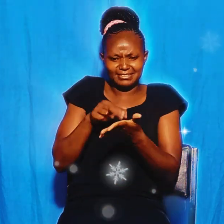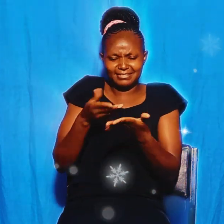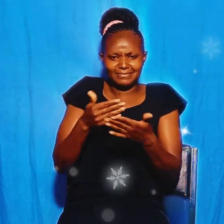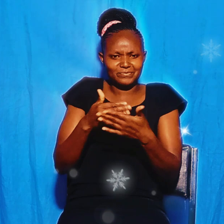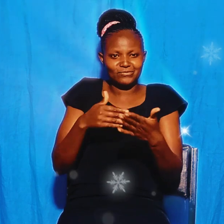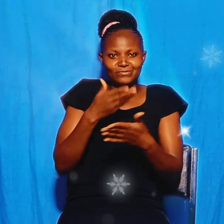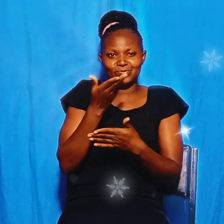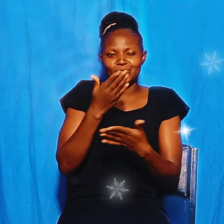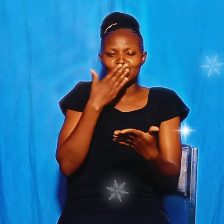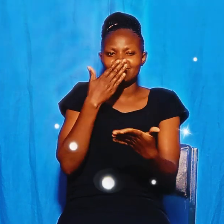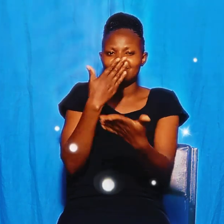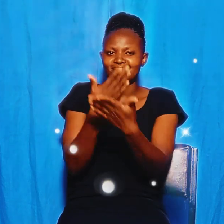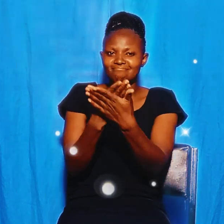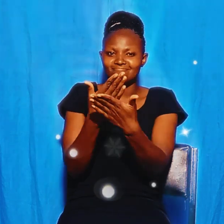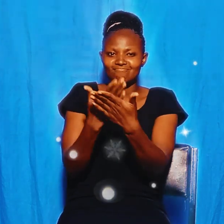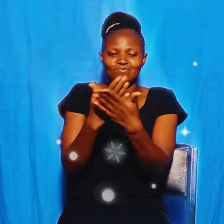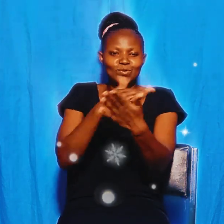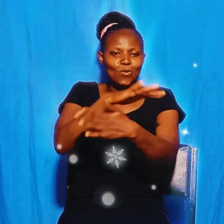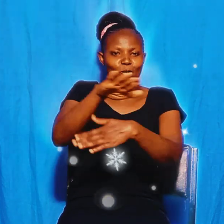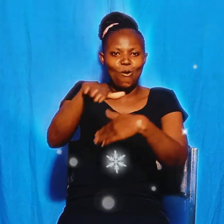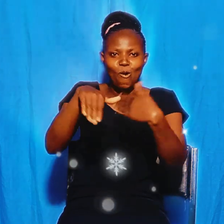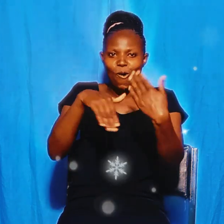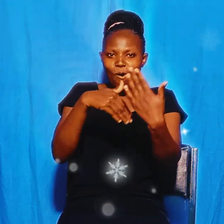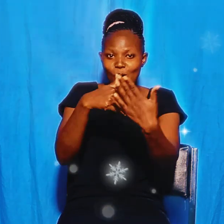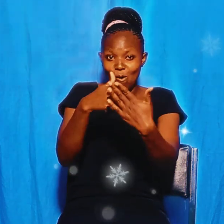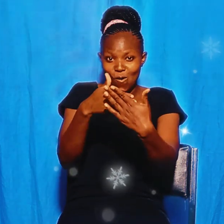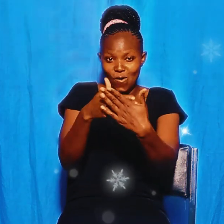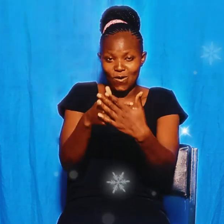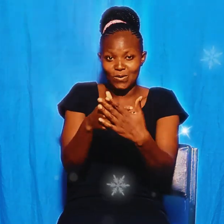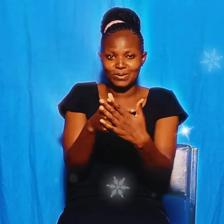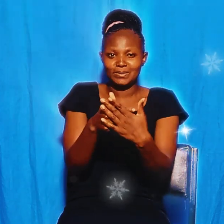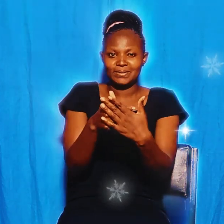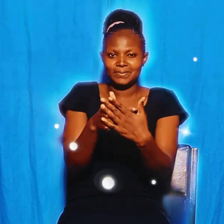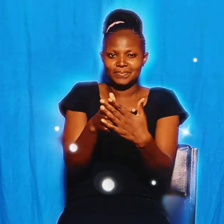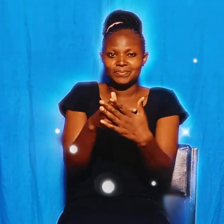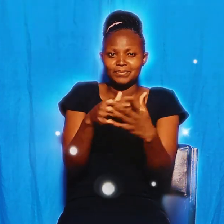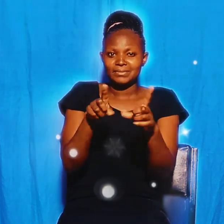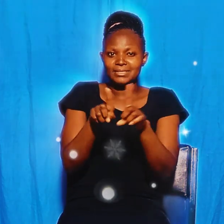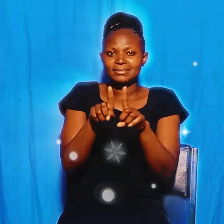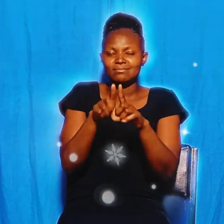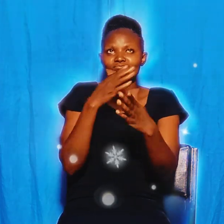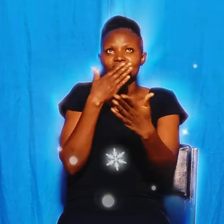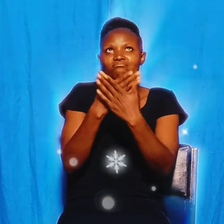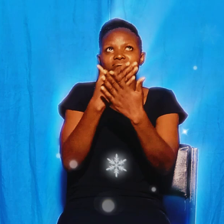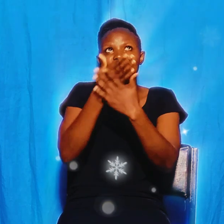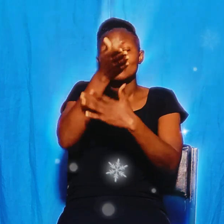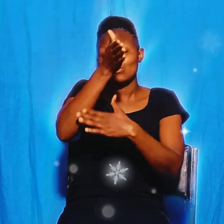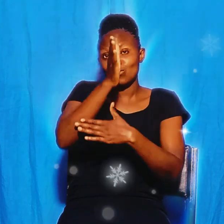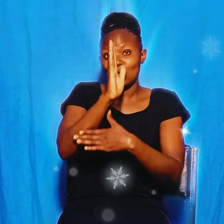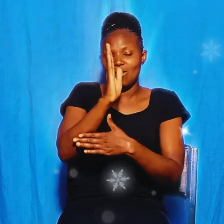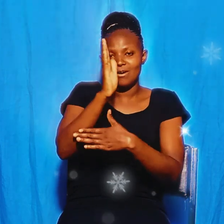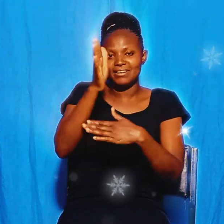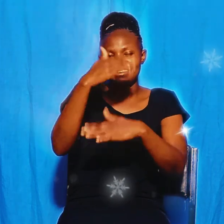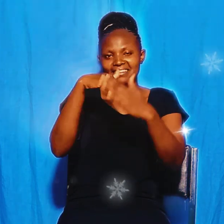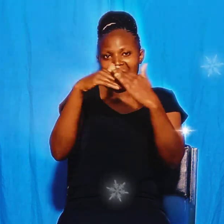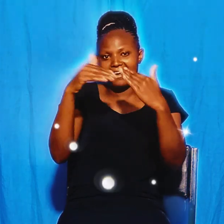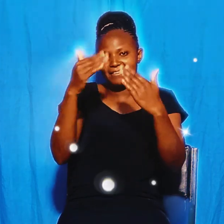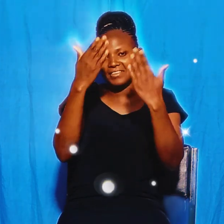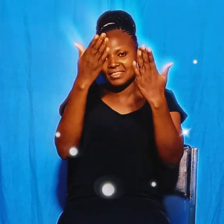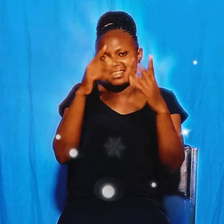mgea mwe wanthe, na munomono kula kuingai witu wa itune, na asii makwa.